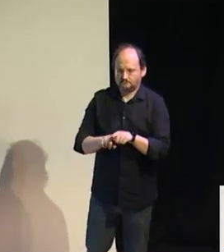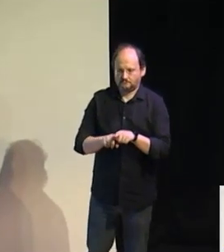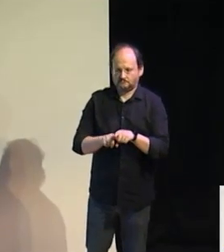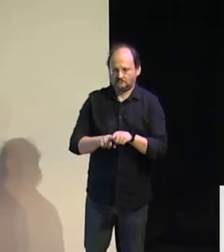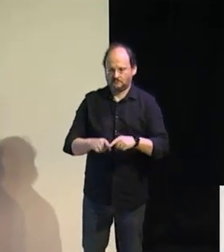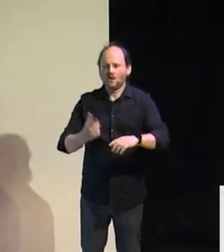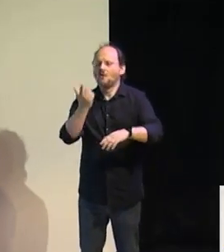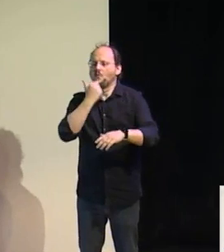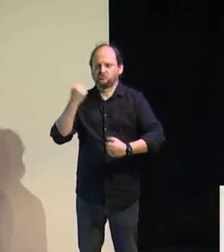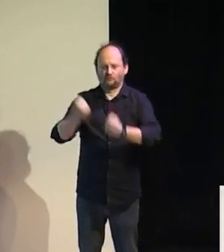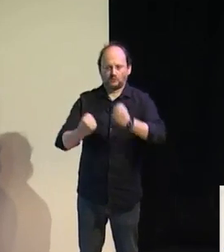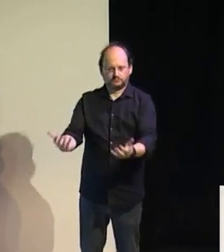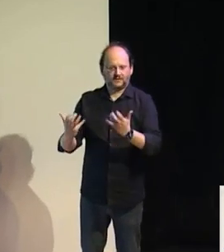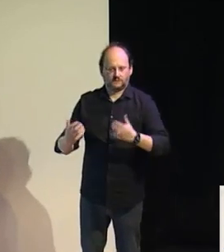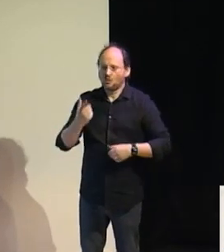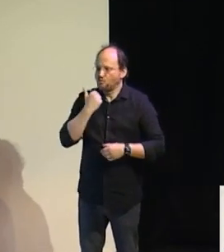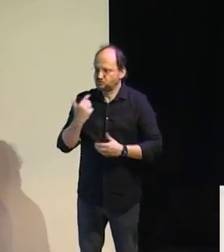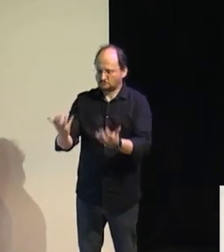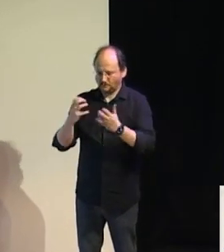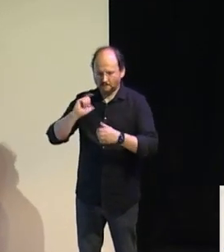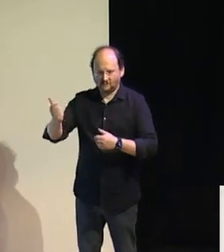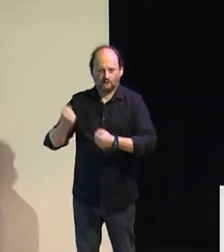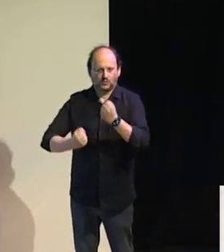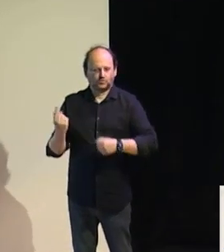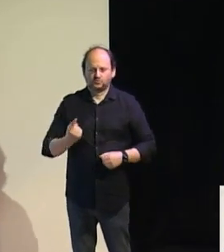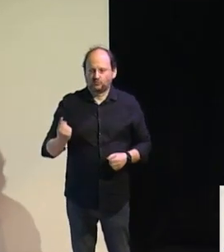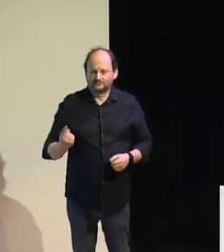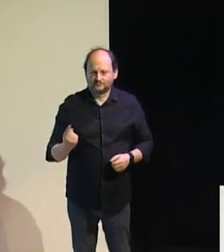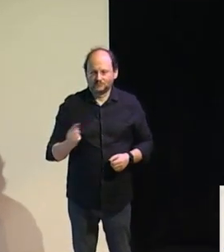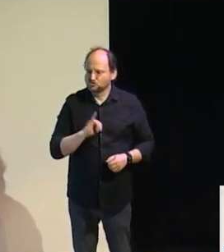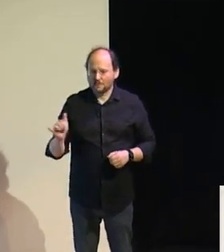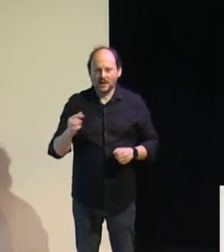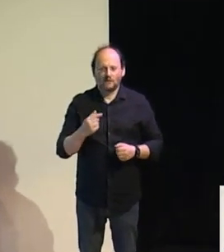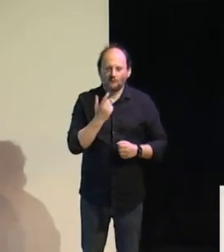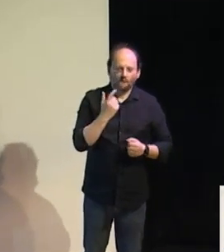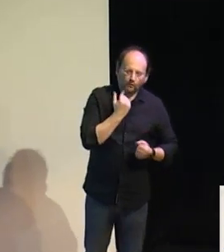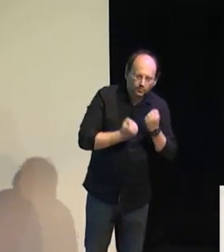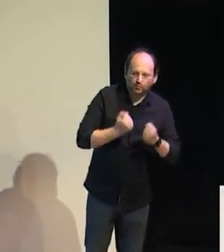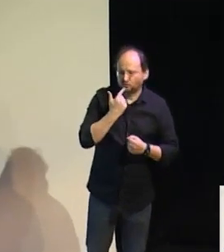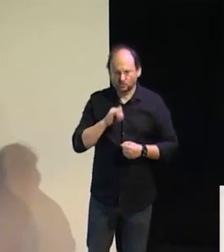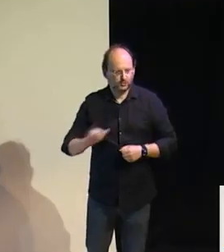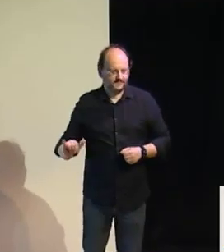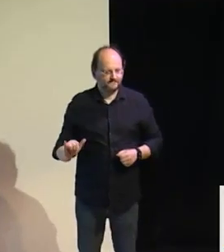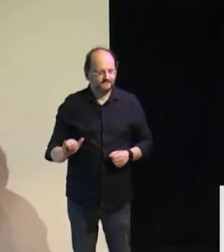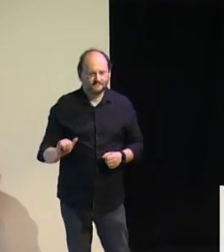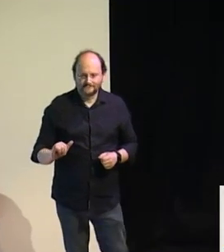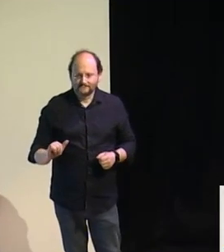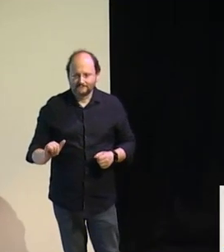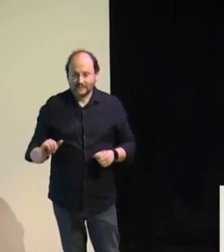pareil. C'est-à-dire que quand on décrit quelque chose, on parle d'abord de la voiture rouge, mais on va d'abord dire qu'on parle d'une voiture qui est rouge. On va parler de